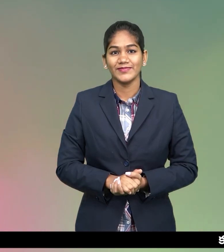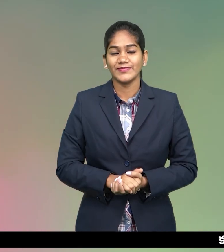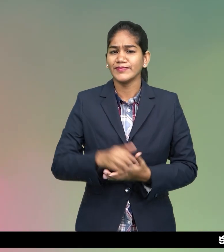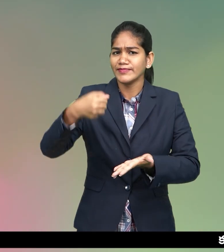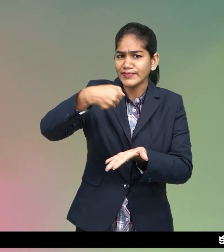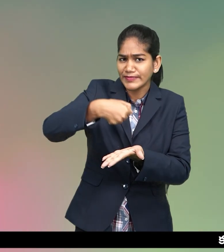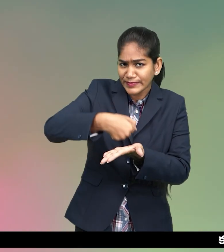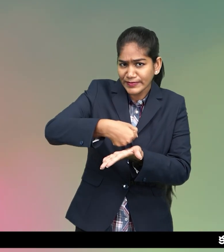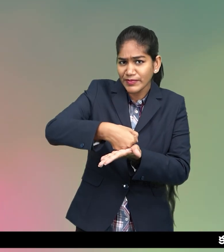కనిష్ట ఉష్ణోగ్రత